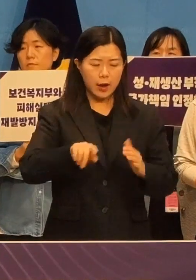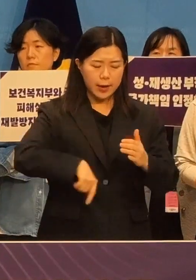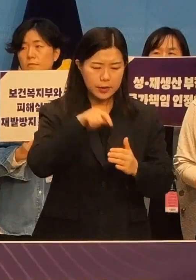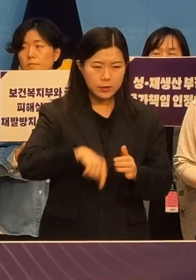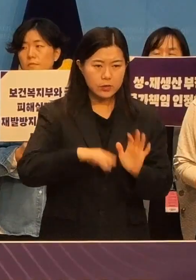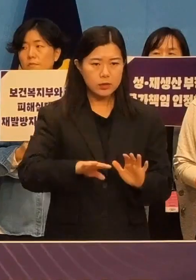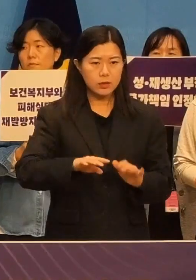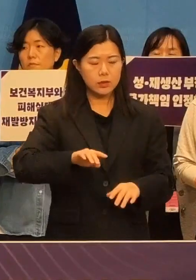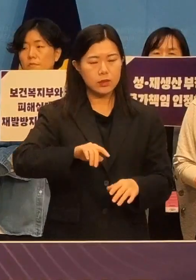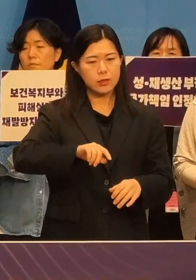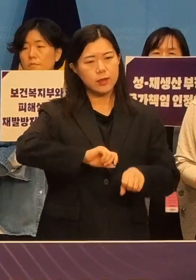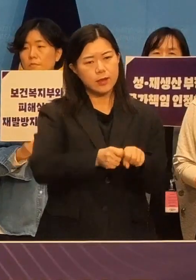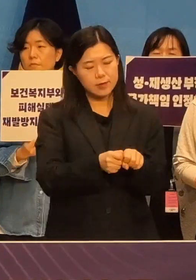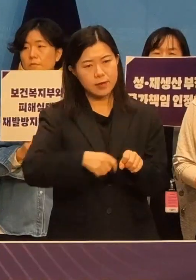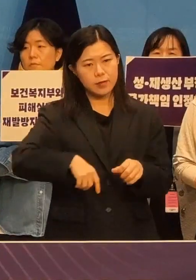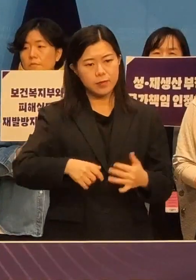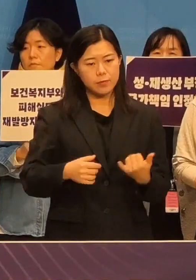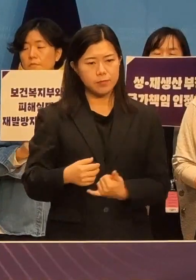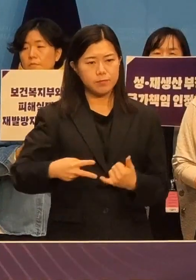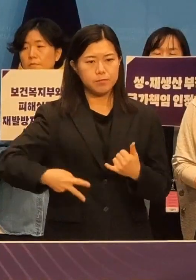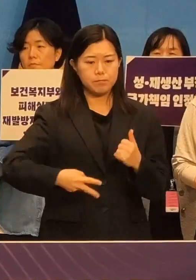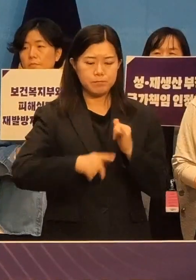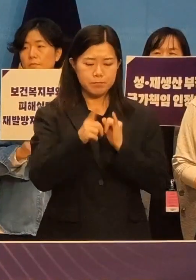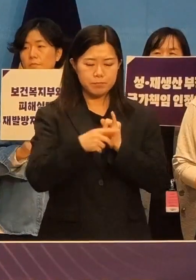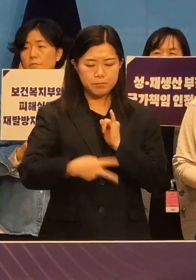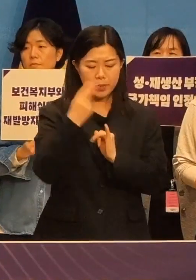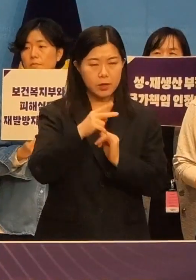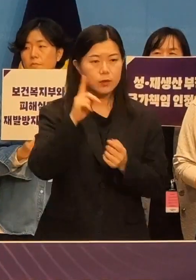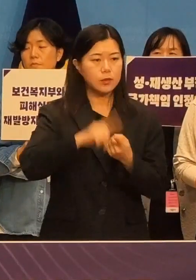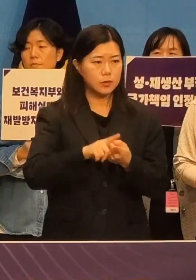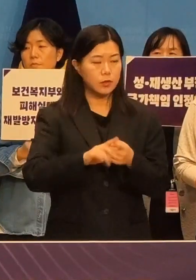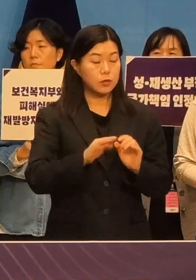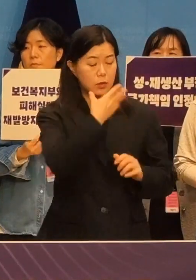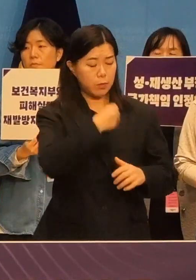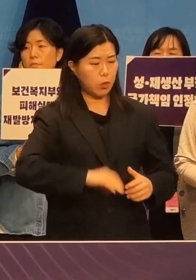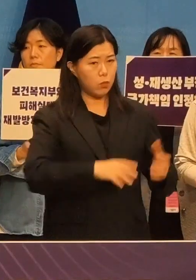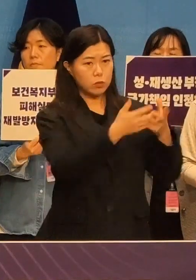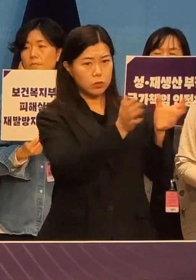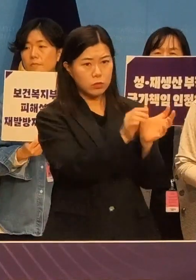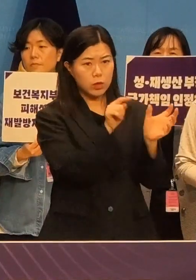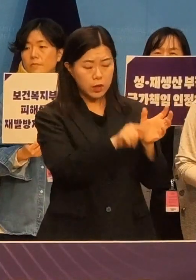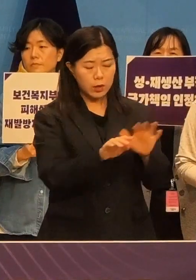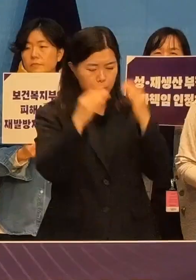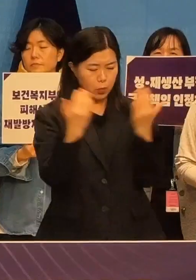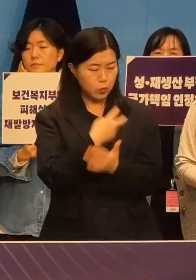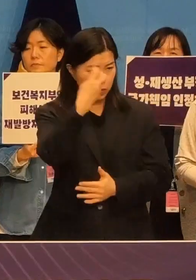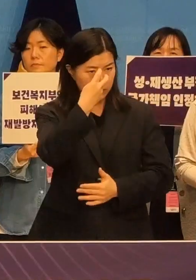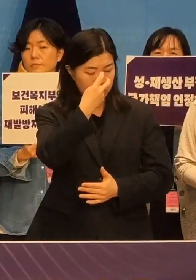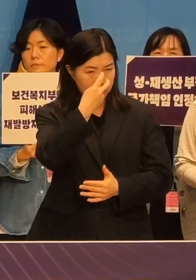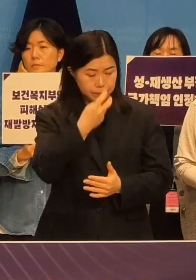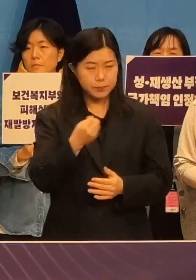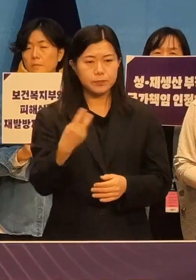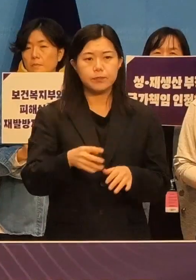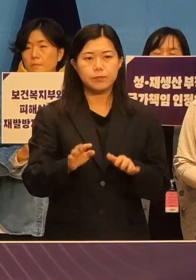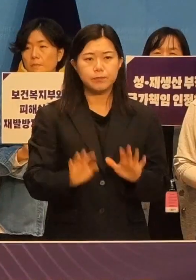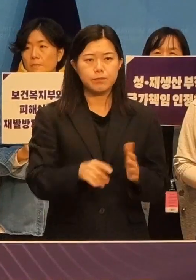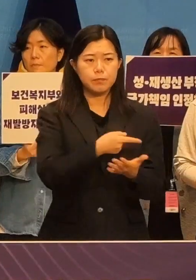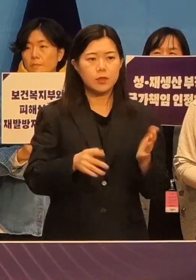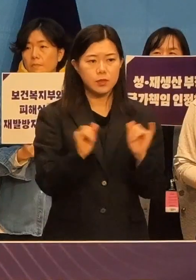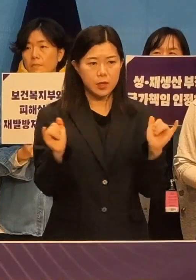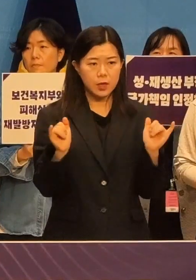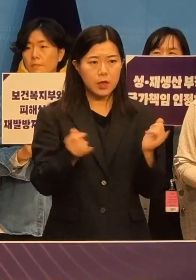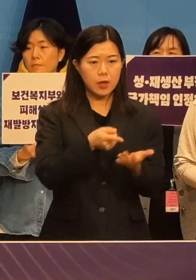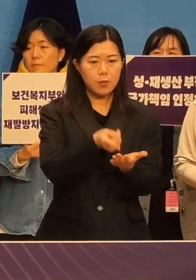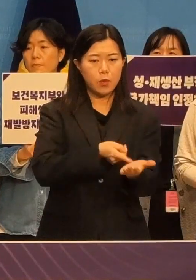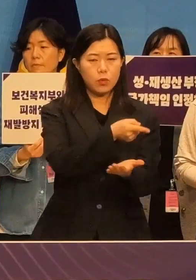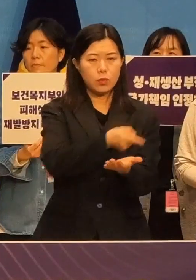대하여 김 전 의원께서는 보건복지부에 전수조사 실시와 피해자 배해 보상 방안